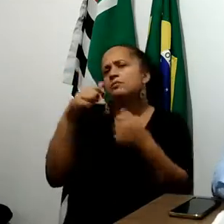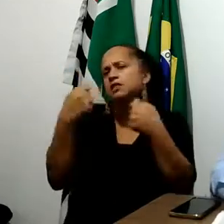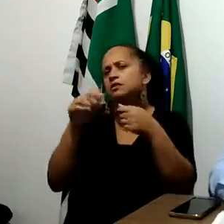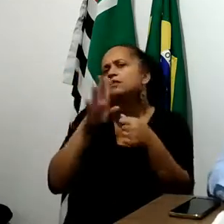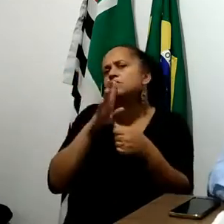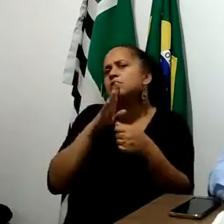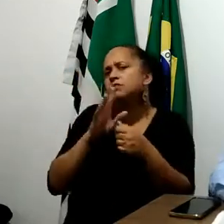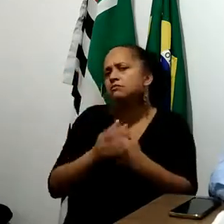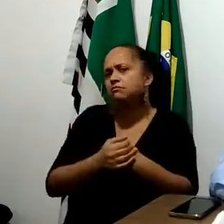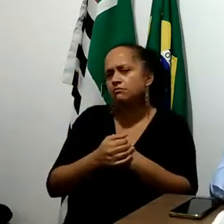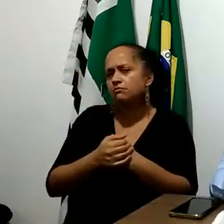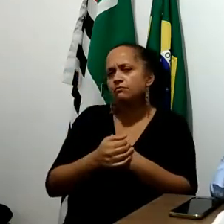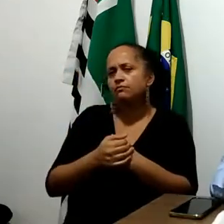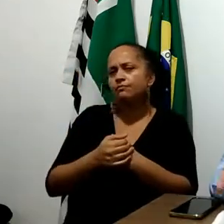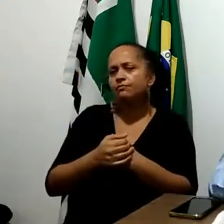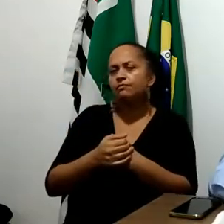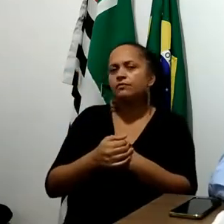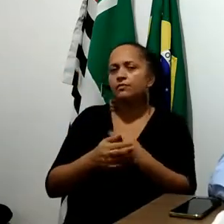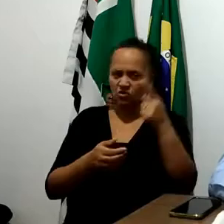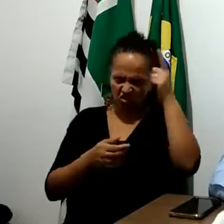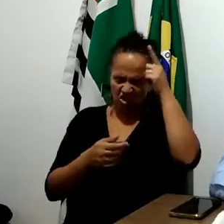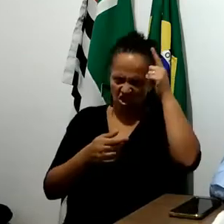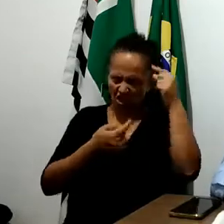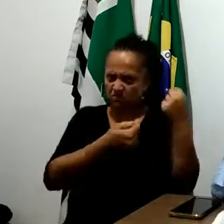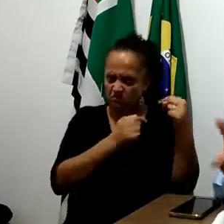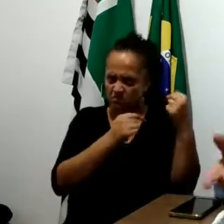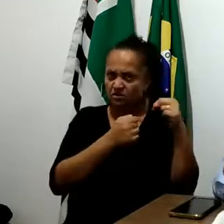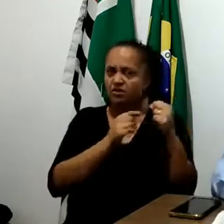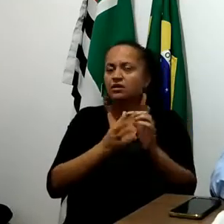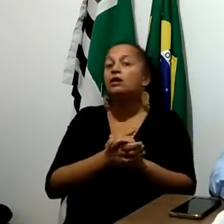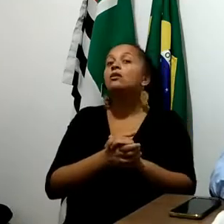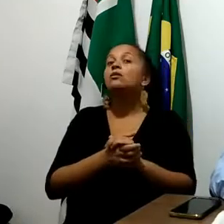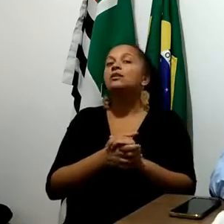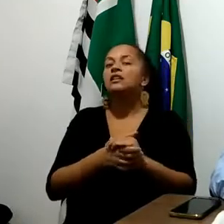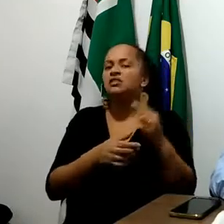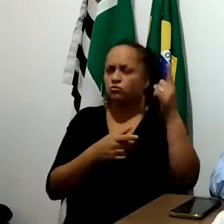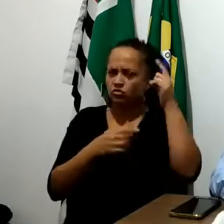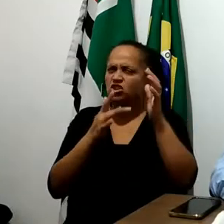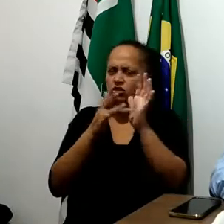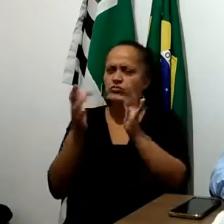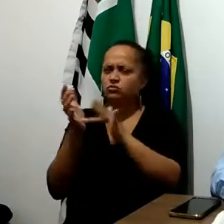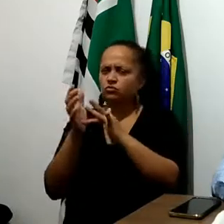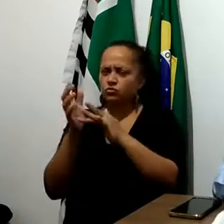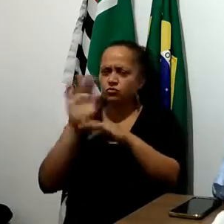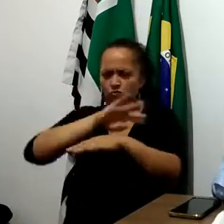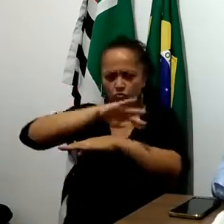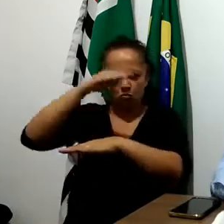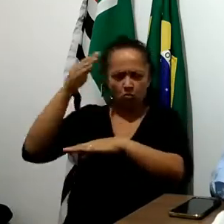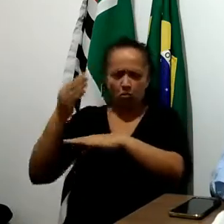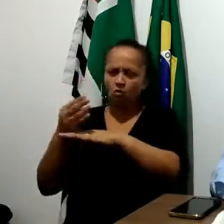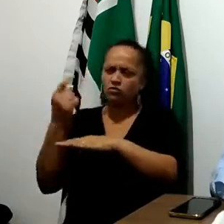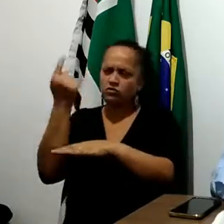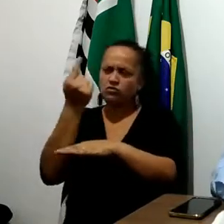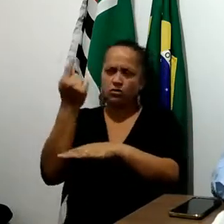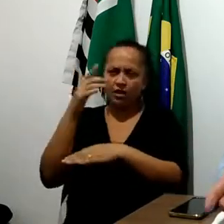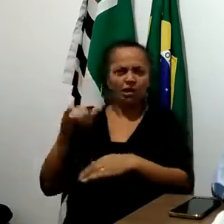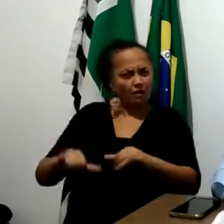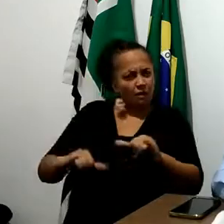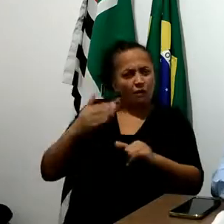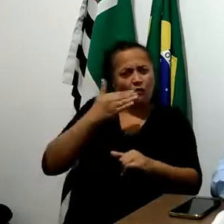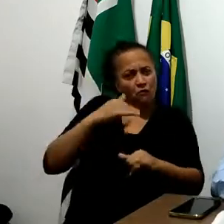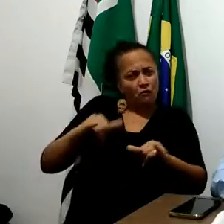saber. O diabo, quando tentou Jesus, Jesus falou, está escrito. Ele não falou por falar. Ele sabia